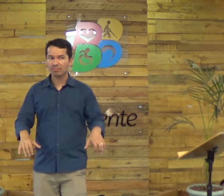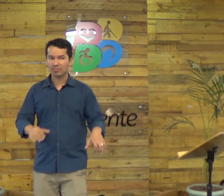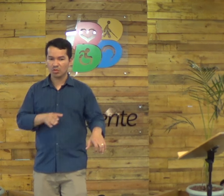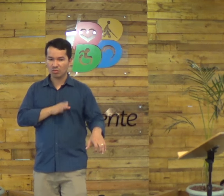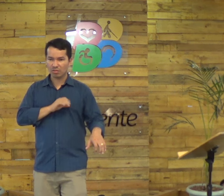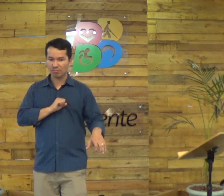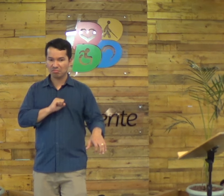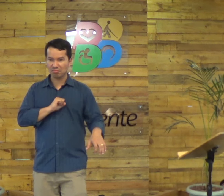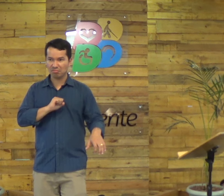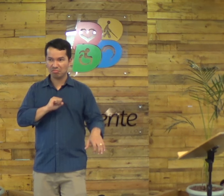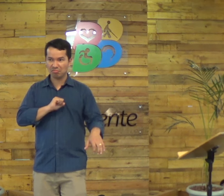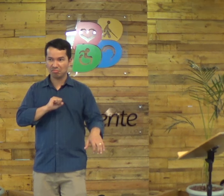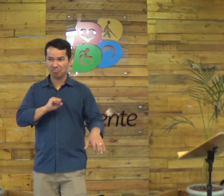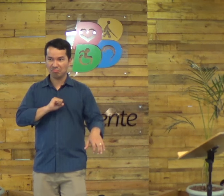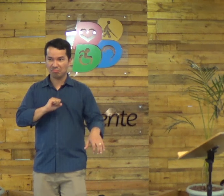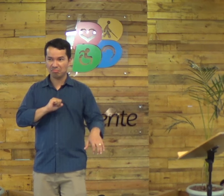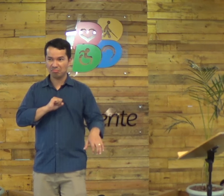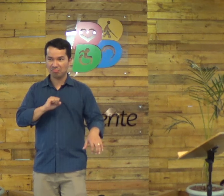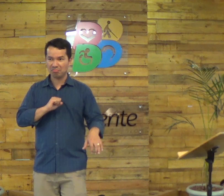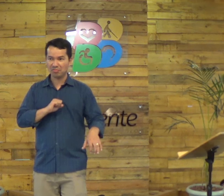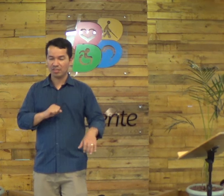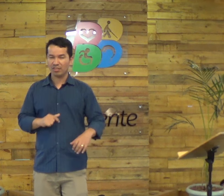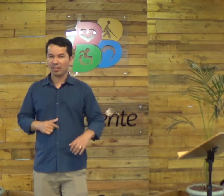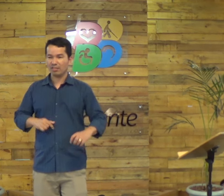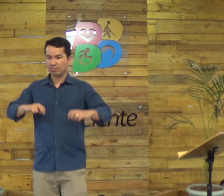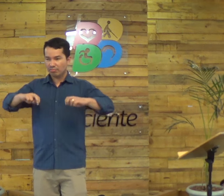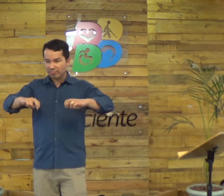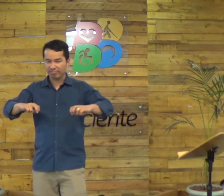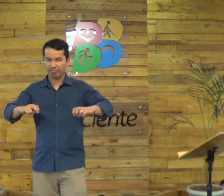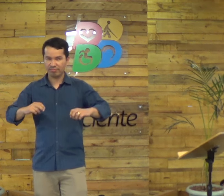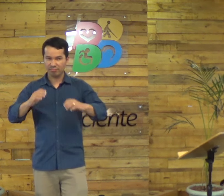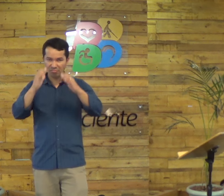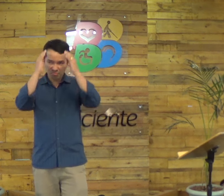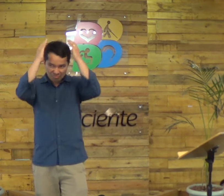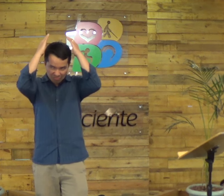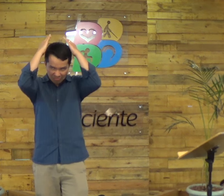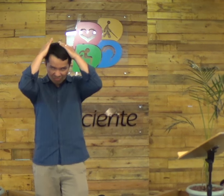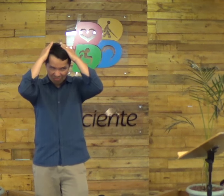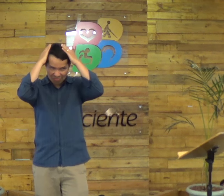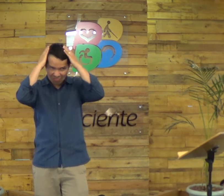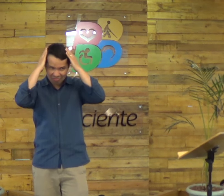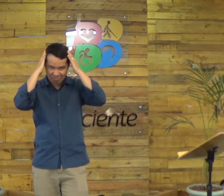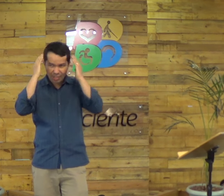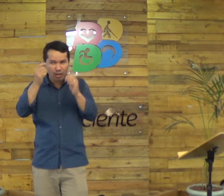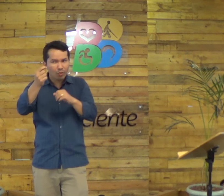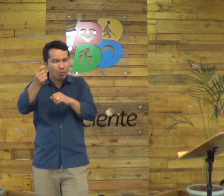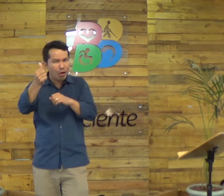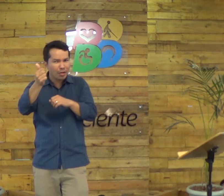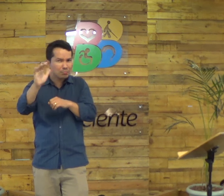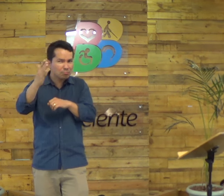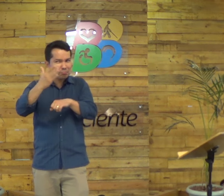me sentei, coração simpatia, meu Deus, isso é simpatia, aí eu, preocupado, né,